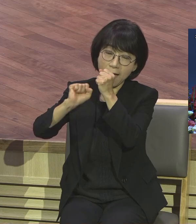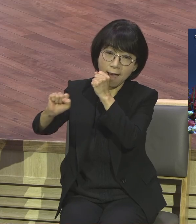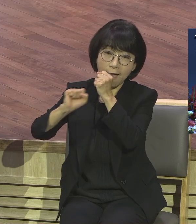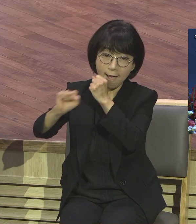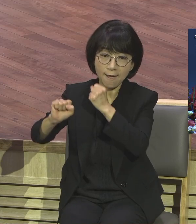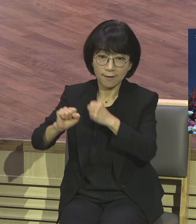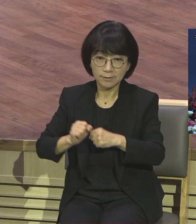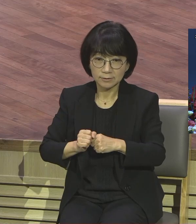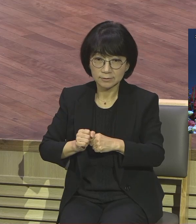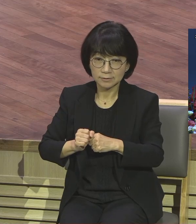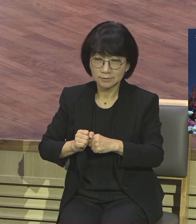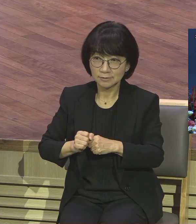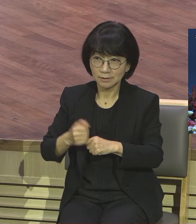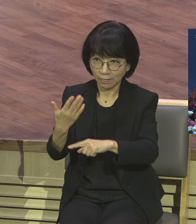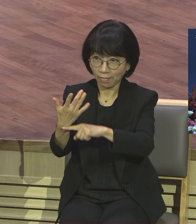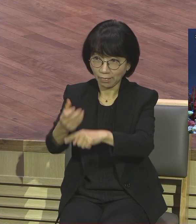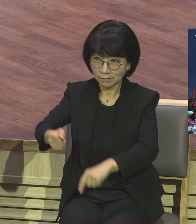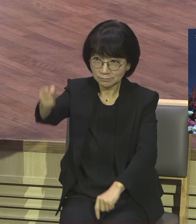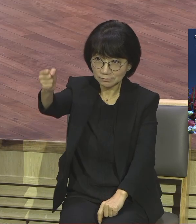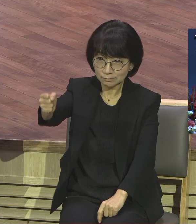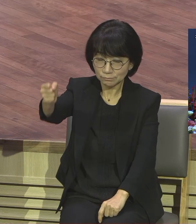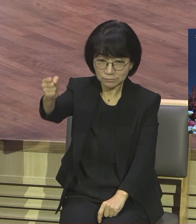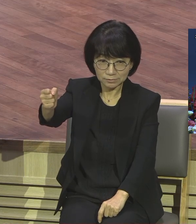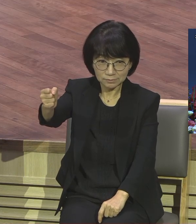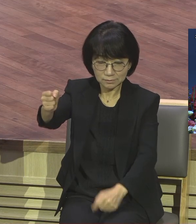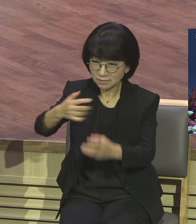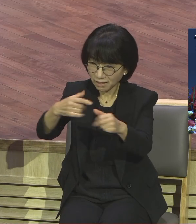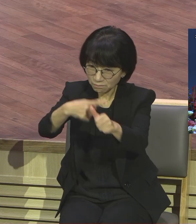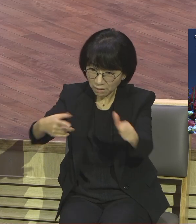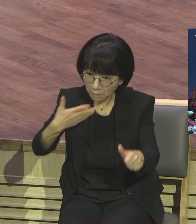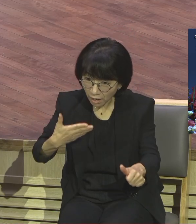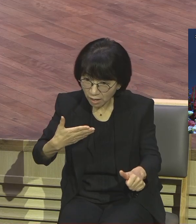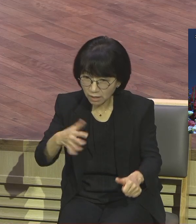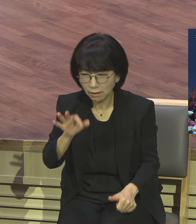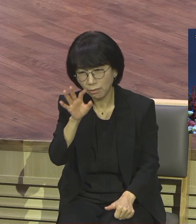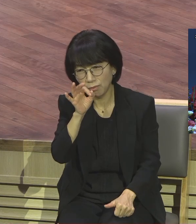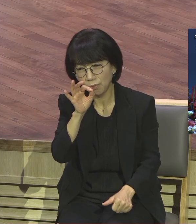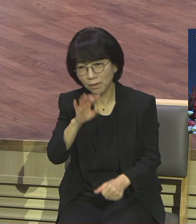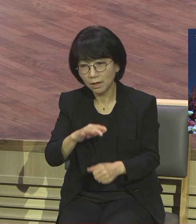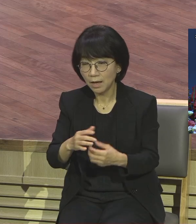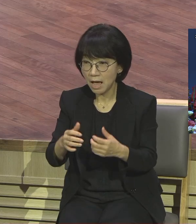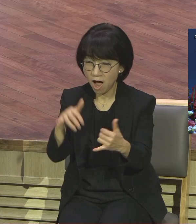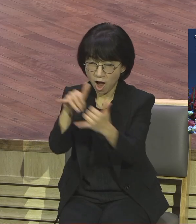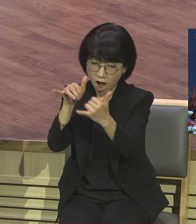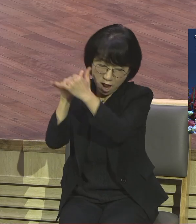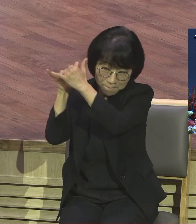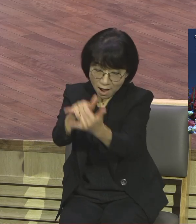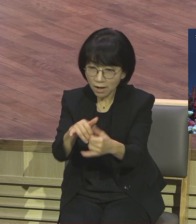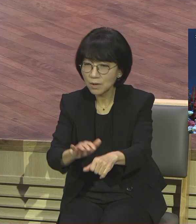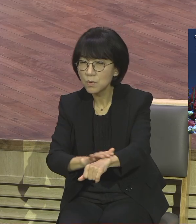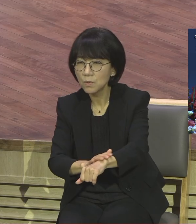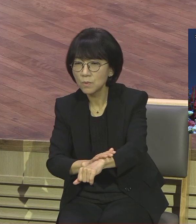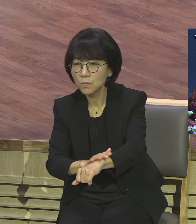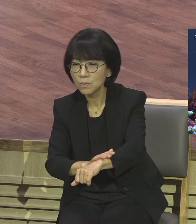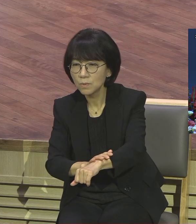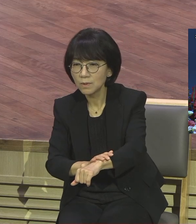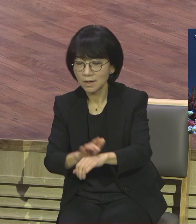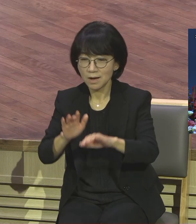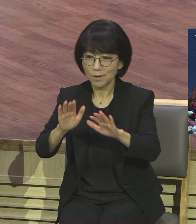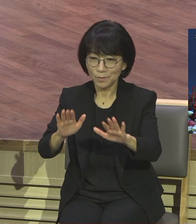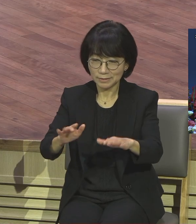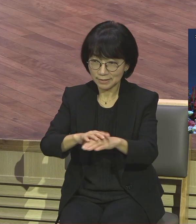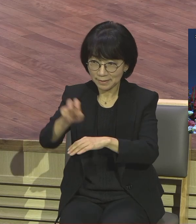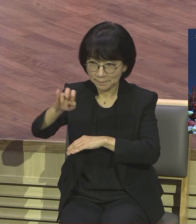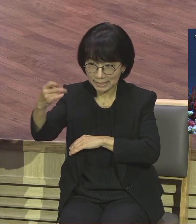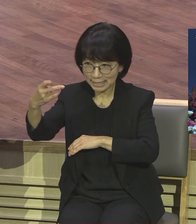죽입니까? 아무것도 아니에요. 이것을 통해서 하나님께서 이 미디안